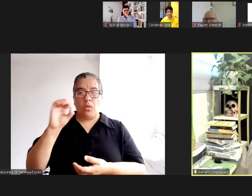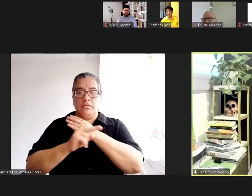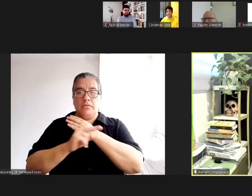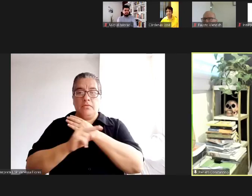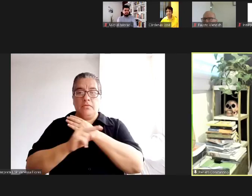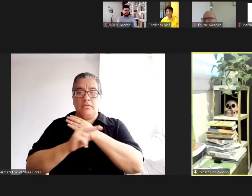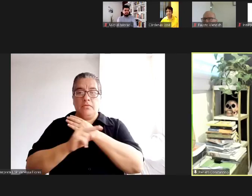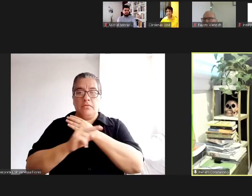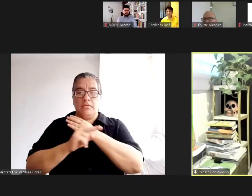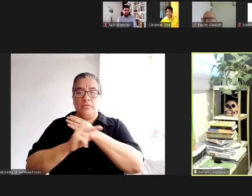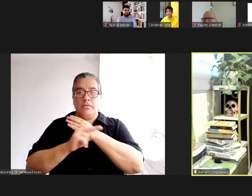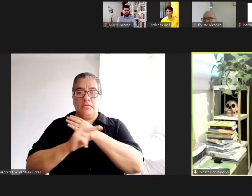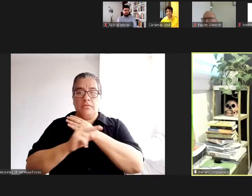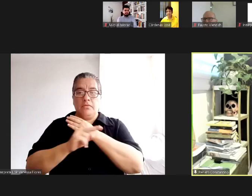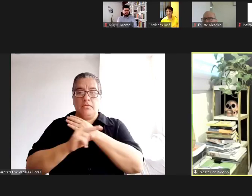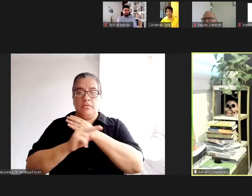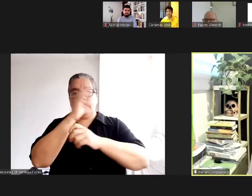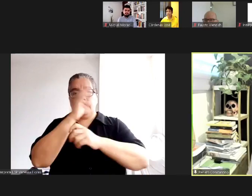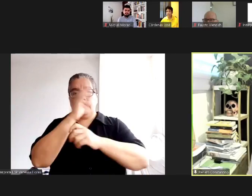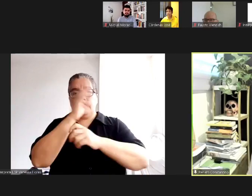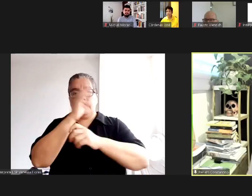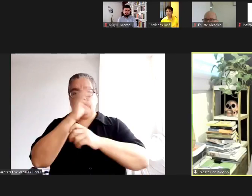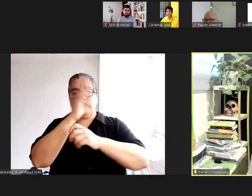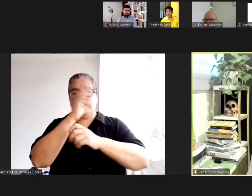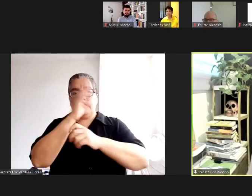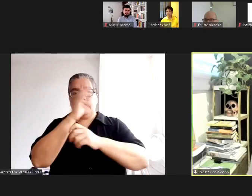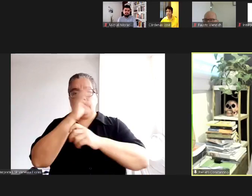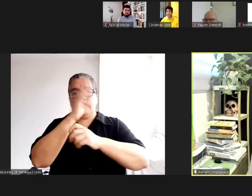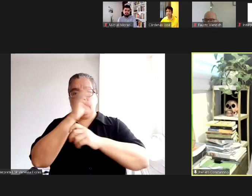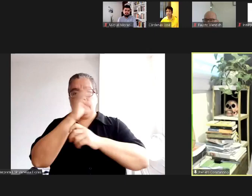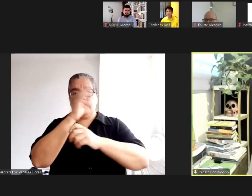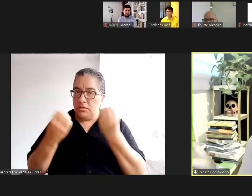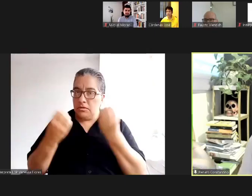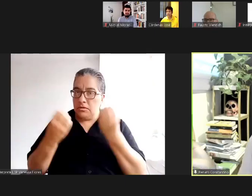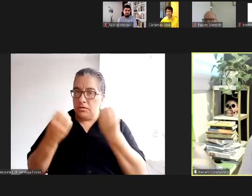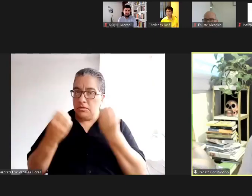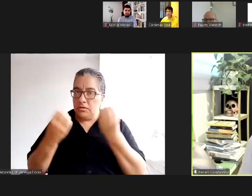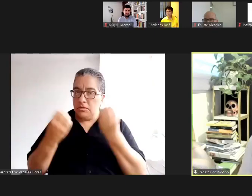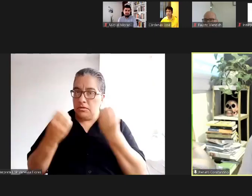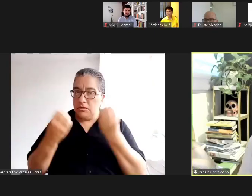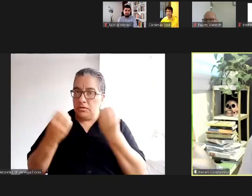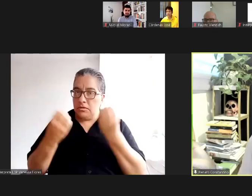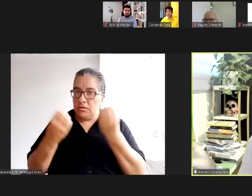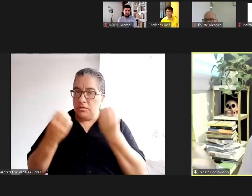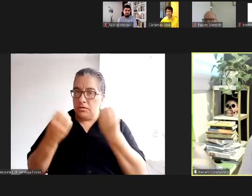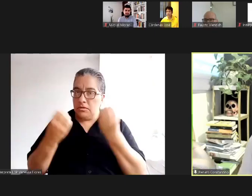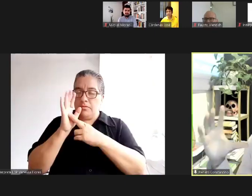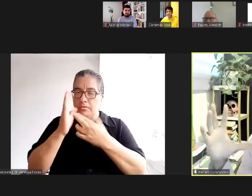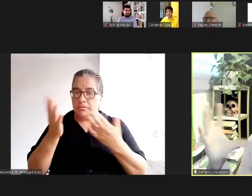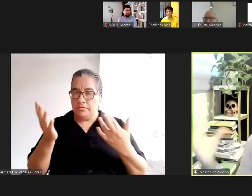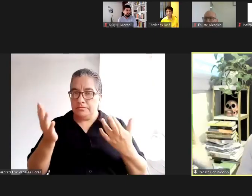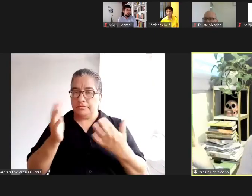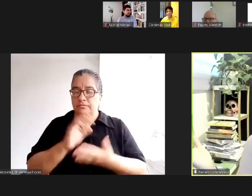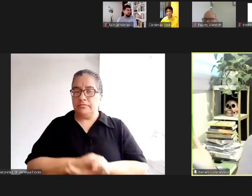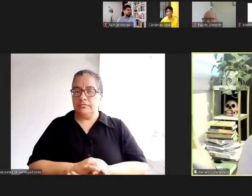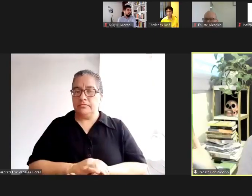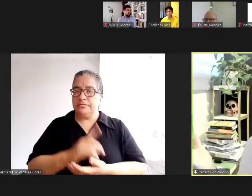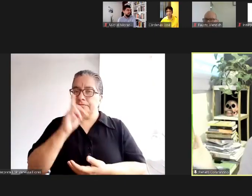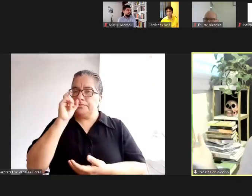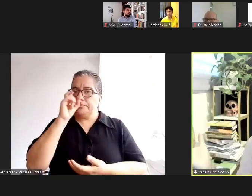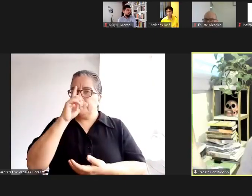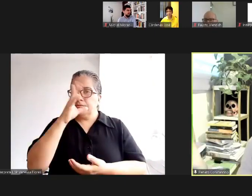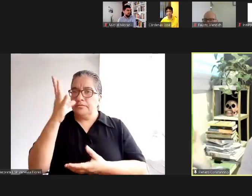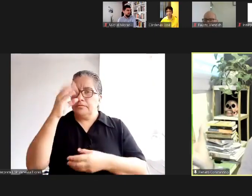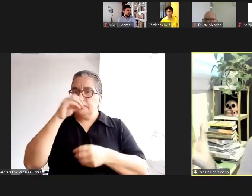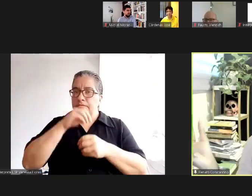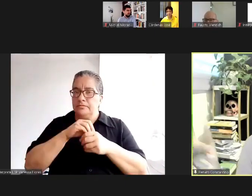casos involucraban principalmente a organizaciones que tuvieran alguna forma de representación en Lima, pero era muy difícil incluir a personas que estuvieran